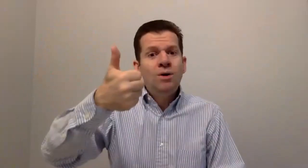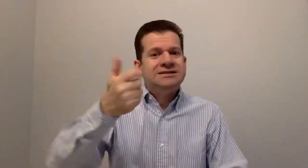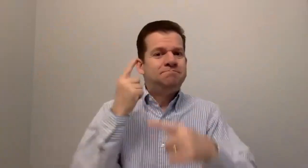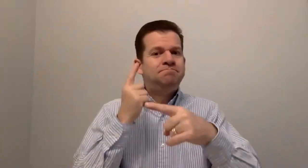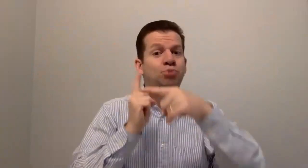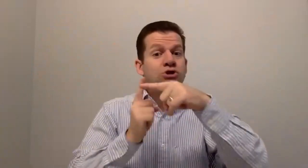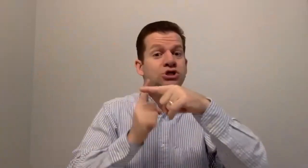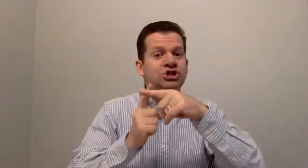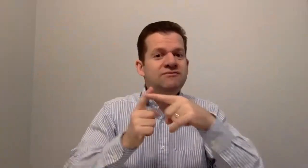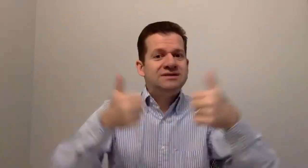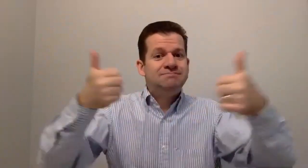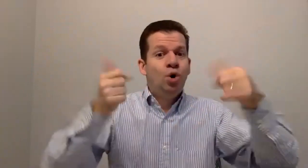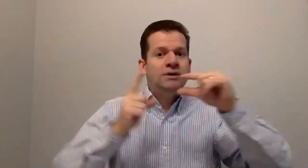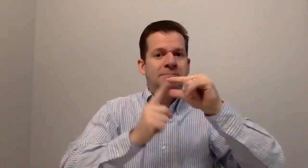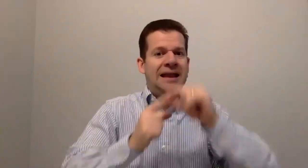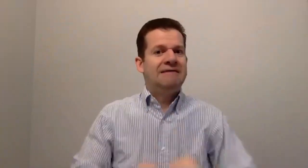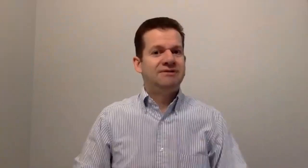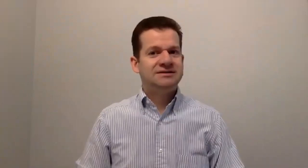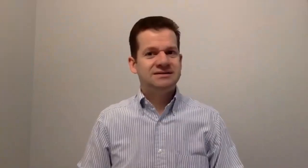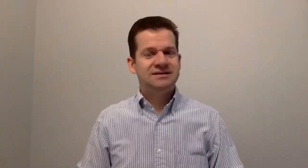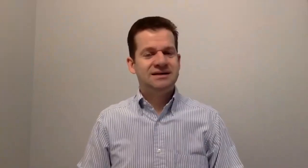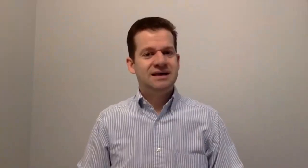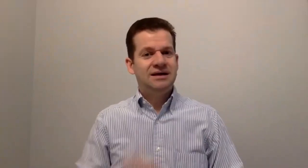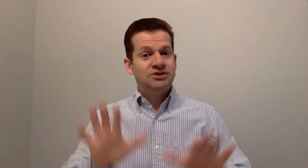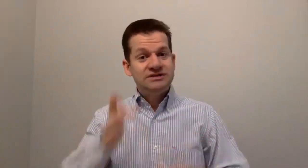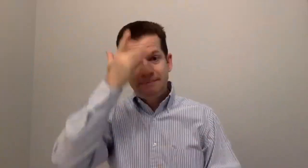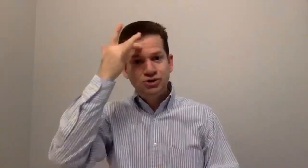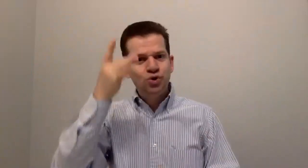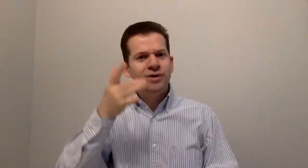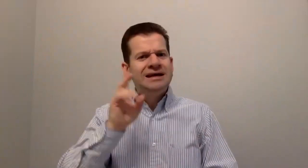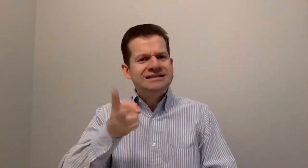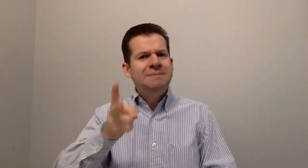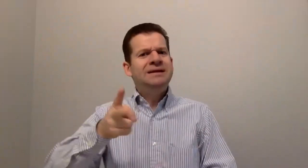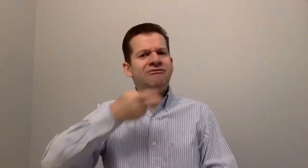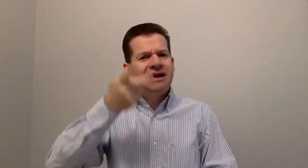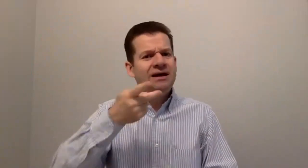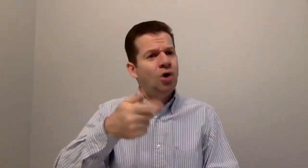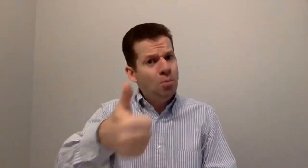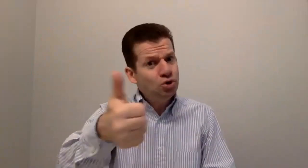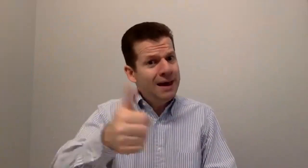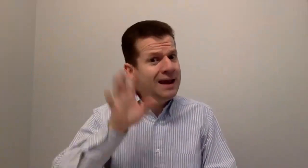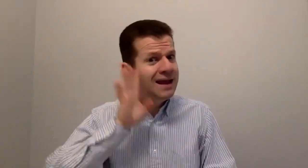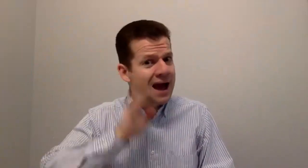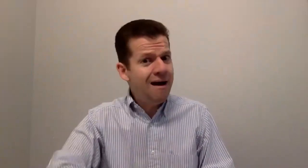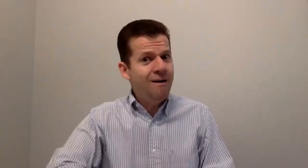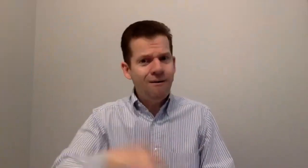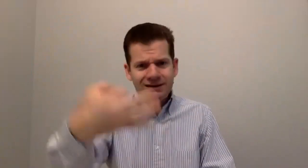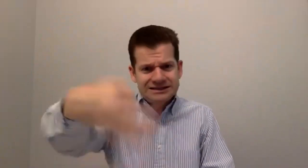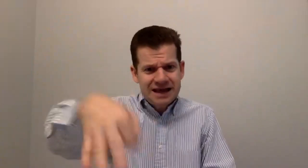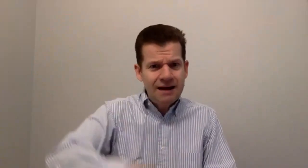boas, positivas, boas palavras. Então, às vezes, a pessoa sempre está falando, oh, muito bem, legal, tá